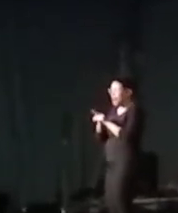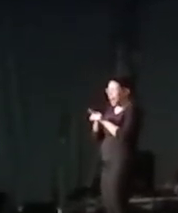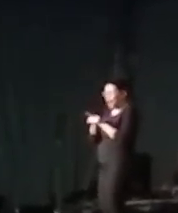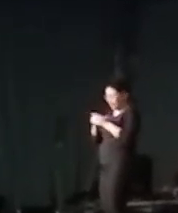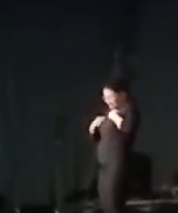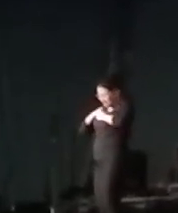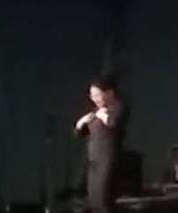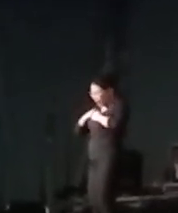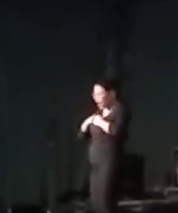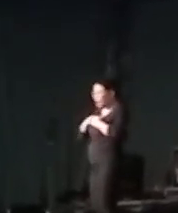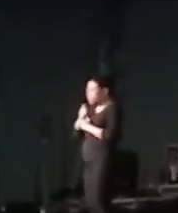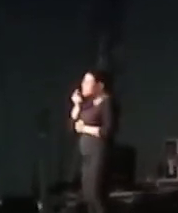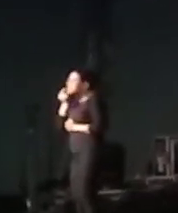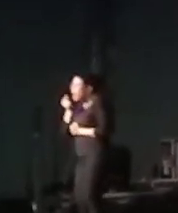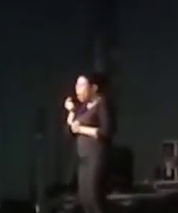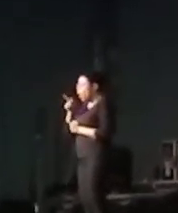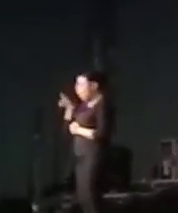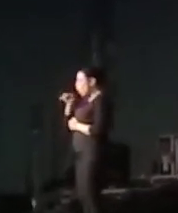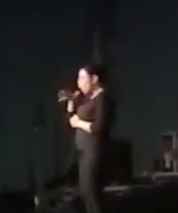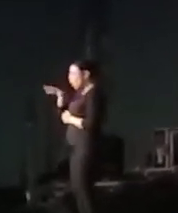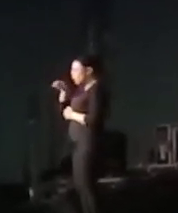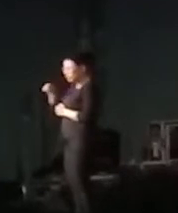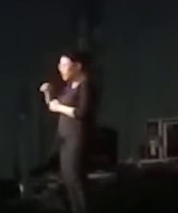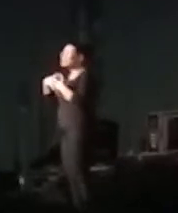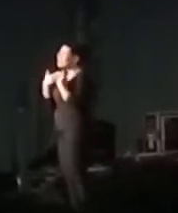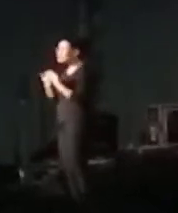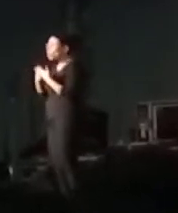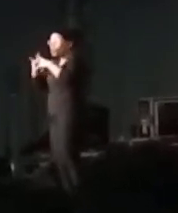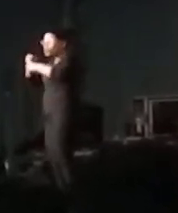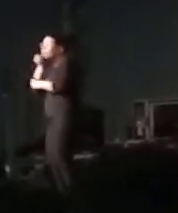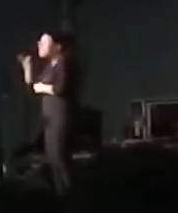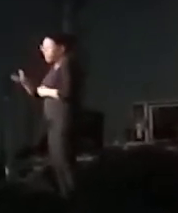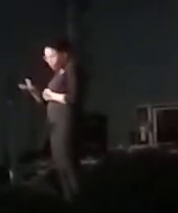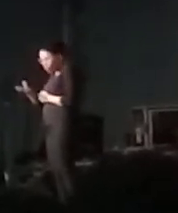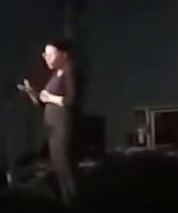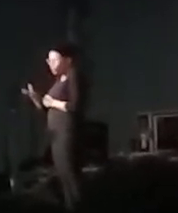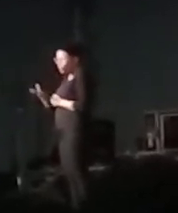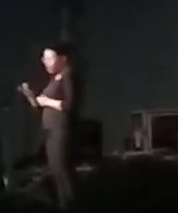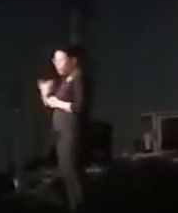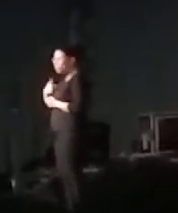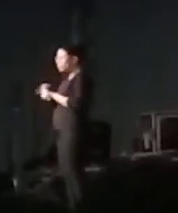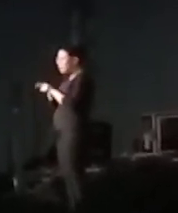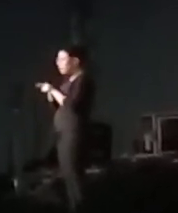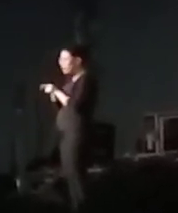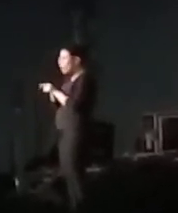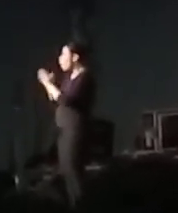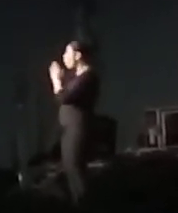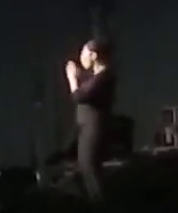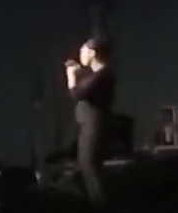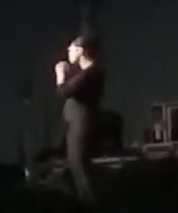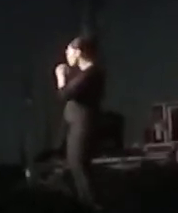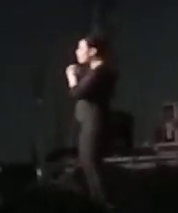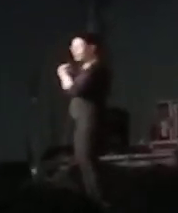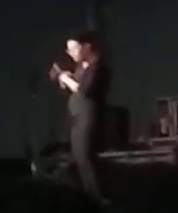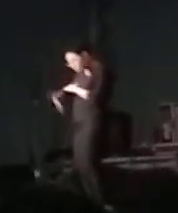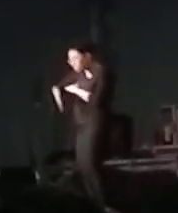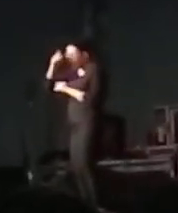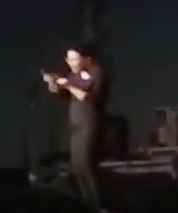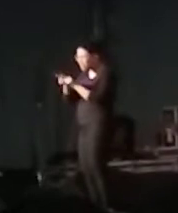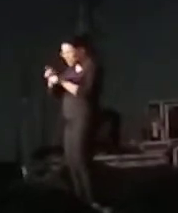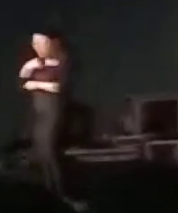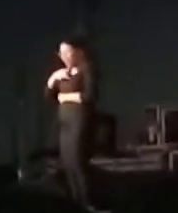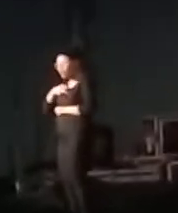antes de entrar, e sempre com o pé. Tudo que vocês falarem que é bom, eu faço também. E vamos comendo mesmo, né? Vamos comendo mesmo. Meu